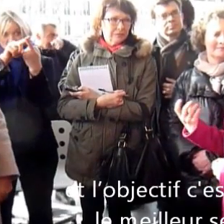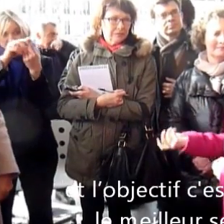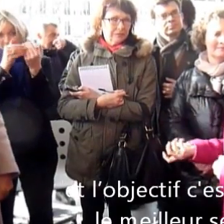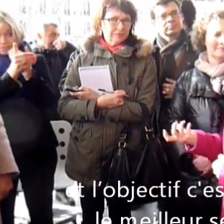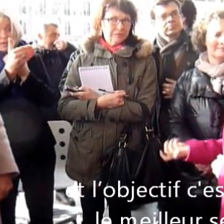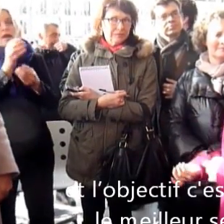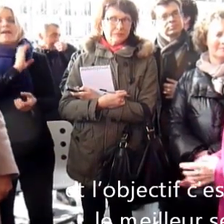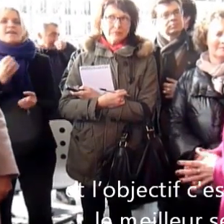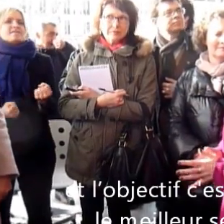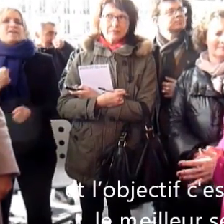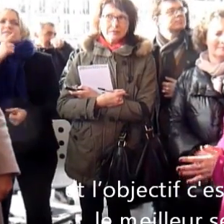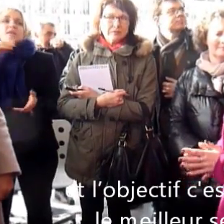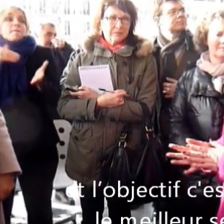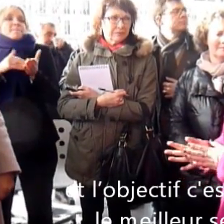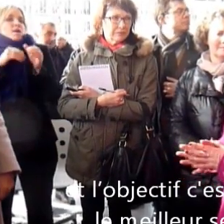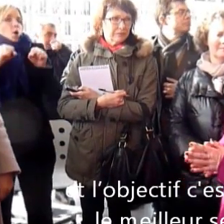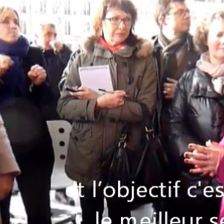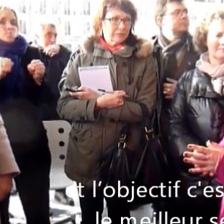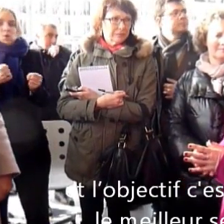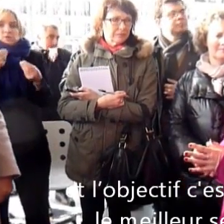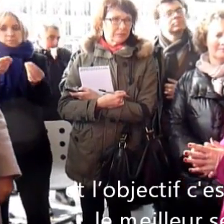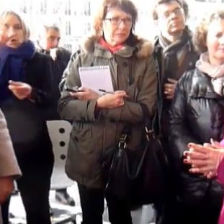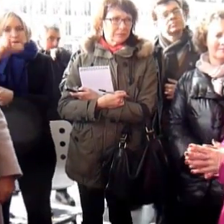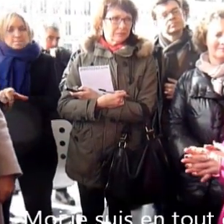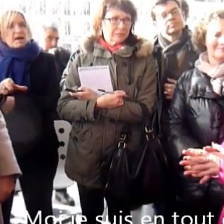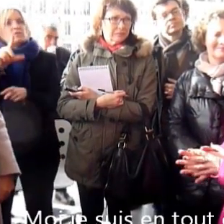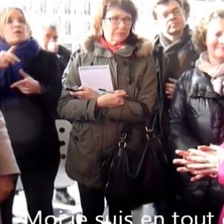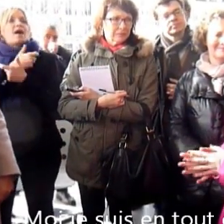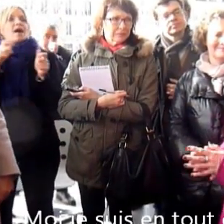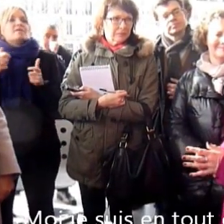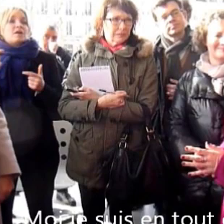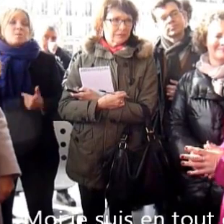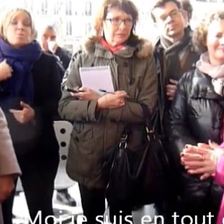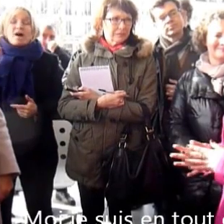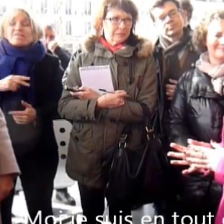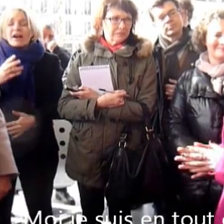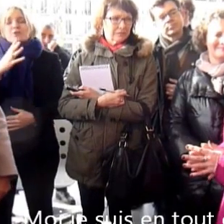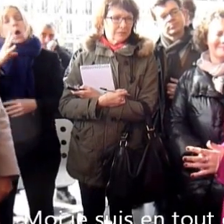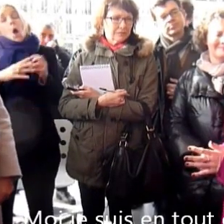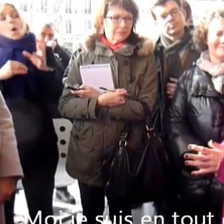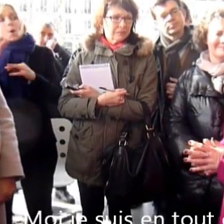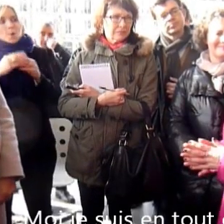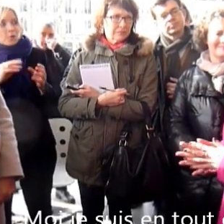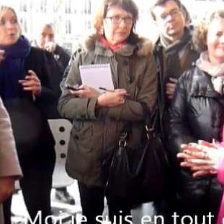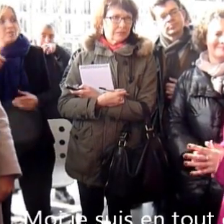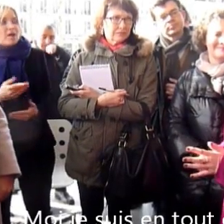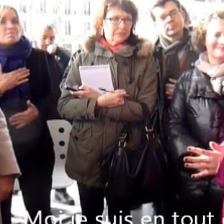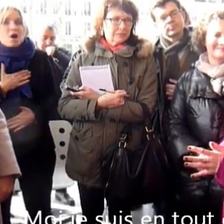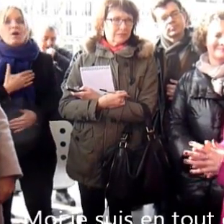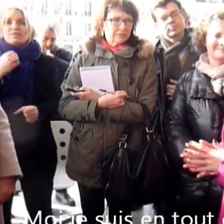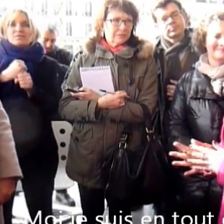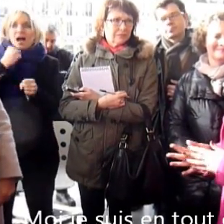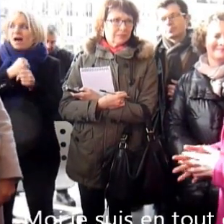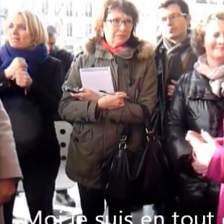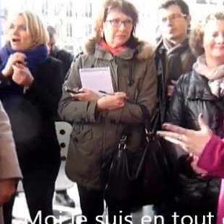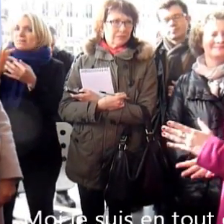de rendre le meilleur service possible à la personne. Moi, je suis en tout cas très heureuse de